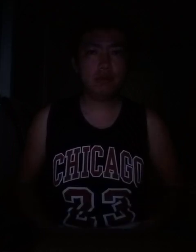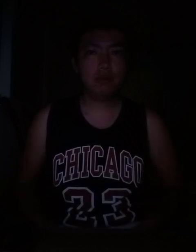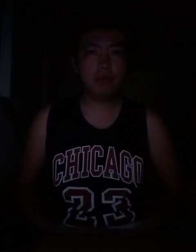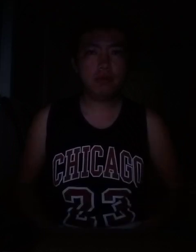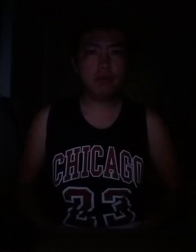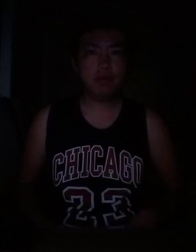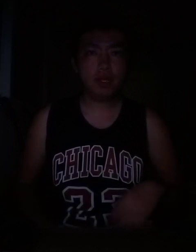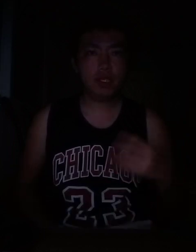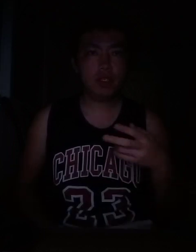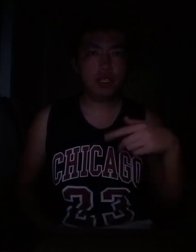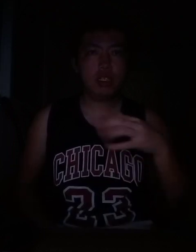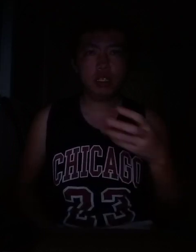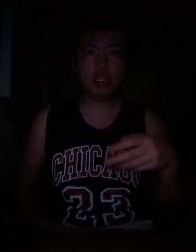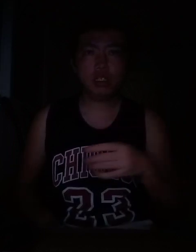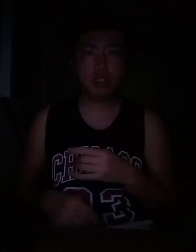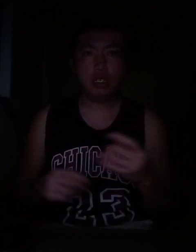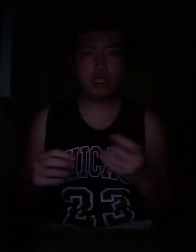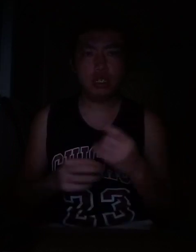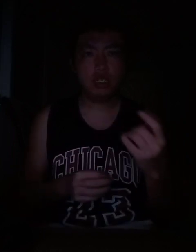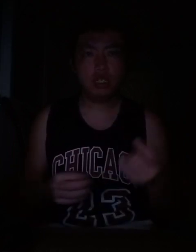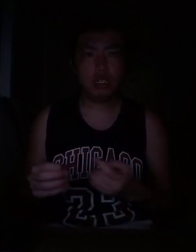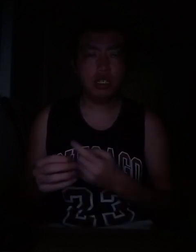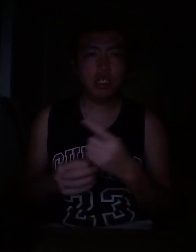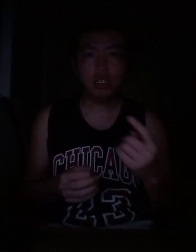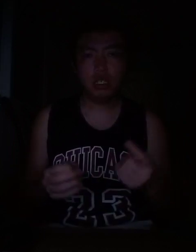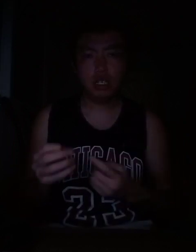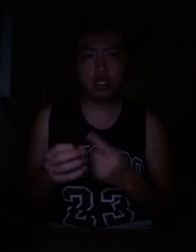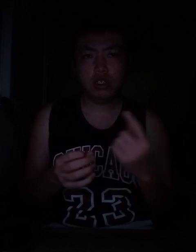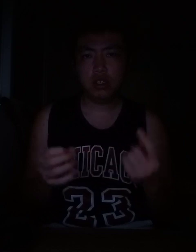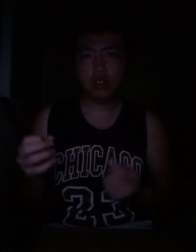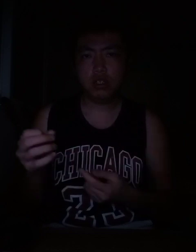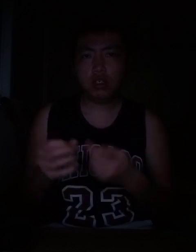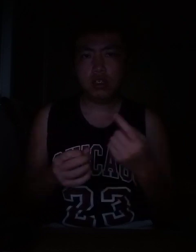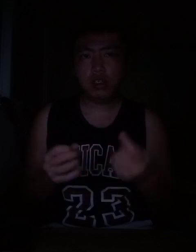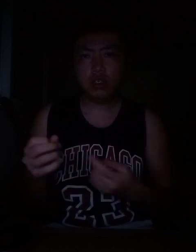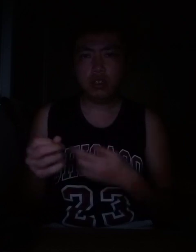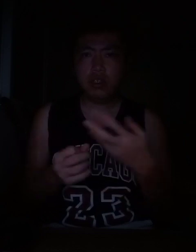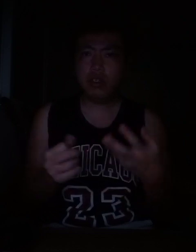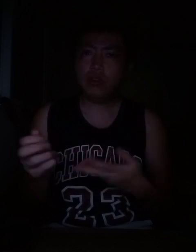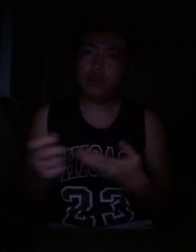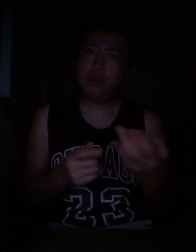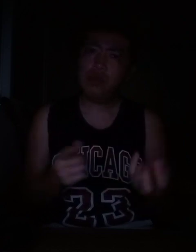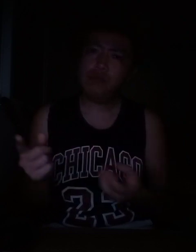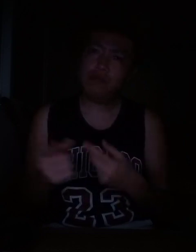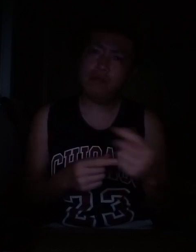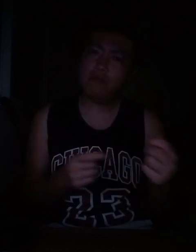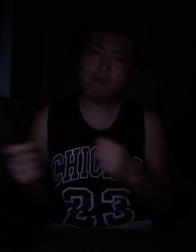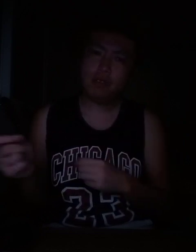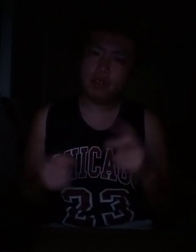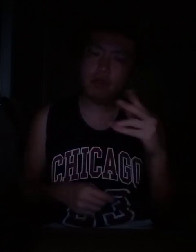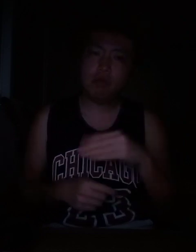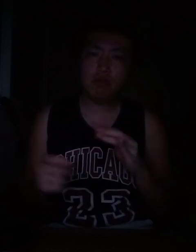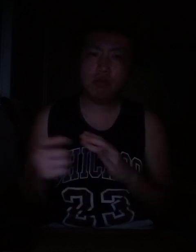発表を待つことなく早め早めの情報によって判断、対応をお願いしたいと。